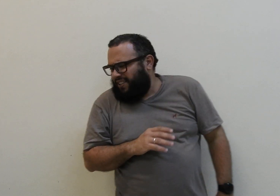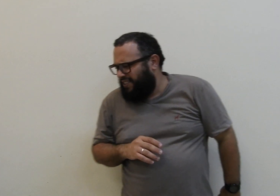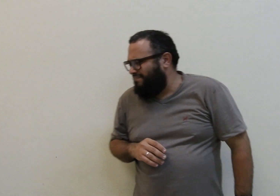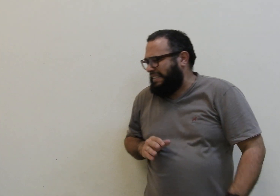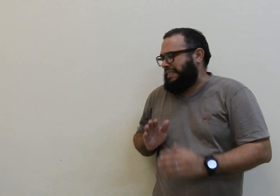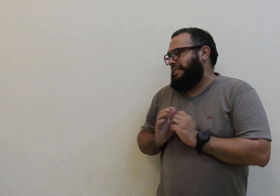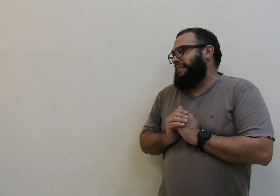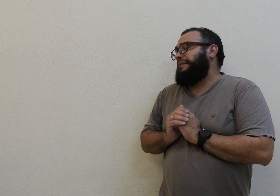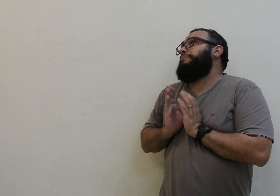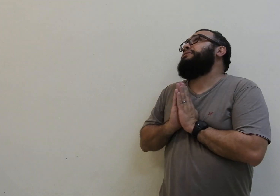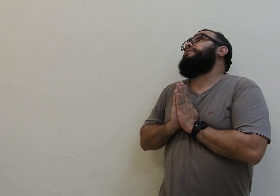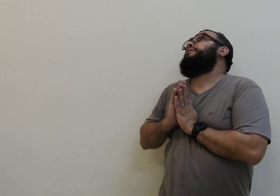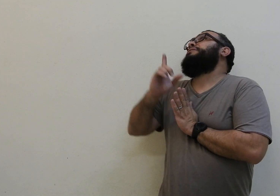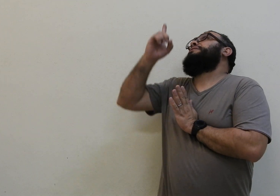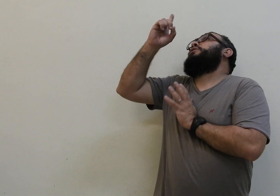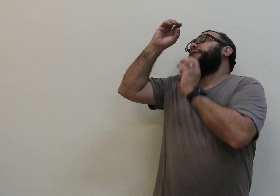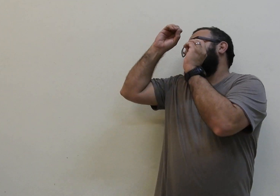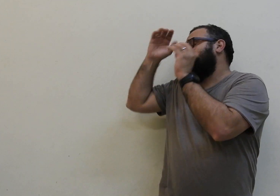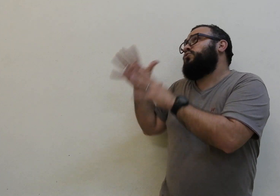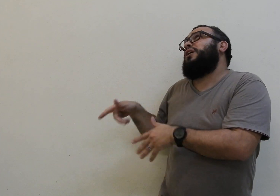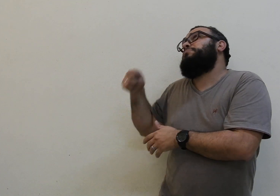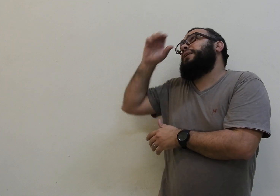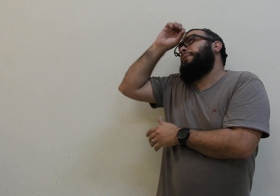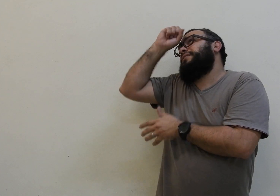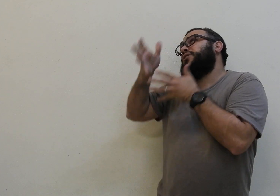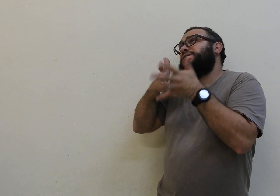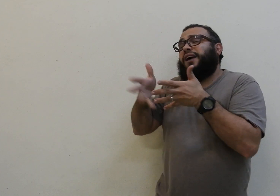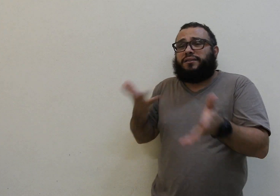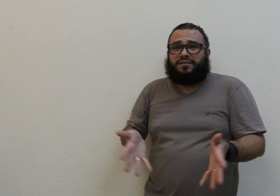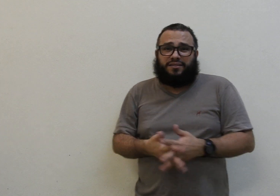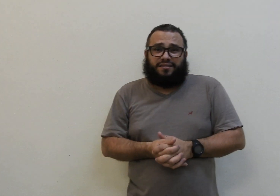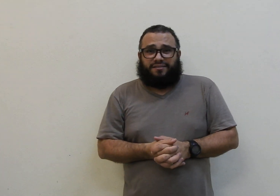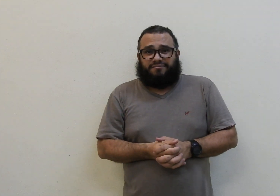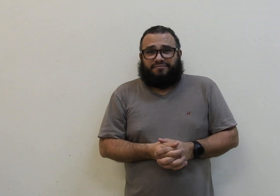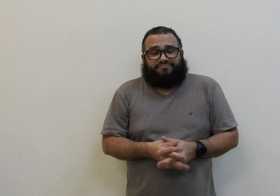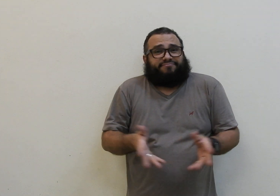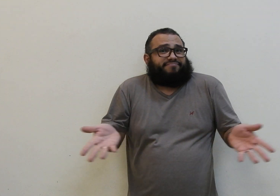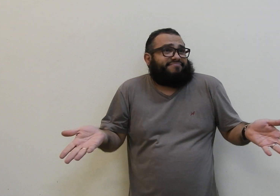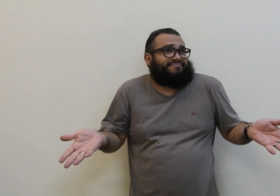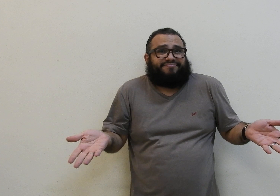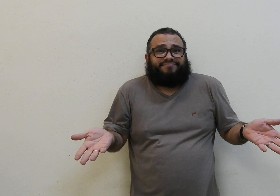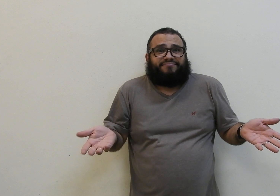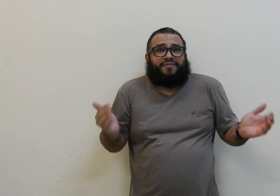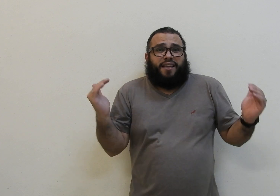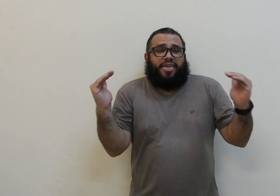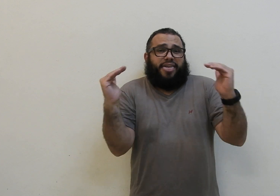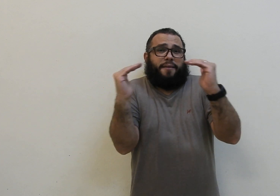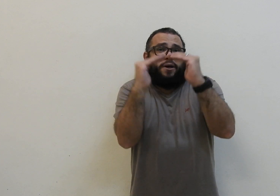não sei. E ela disse, Senhor, abençoe essa senhora que não sabe língua de sinais. Né? Tá